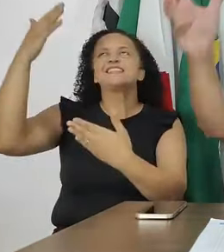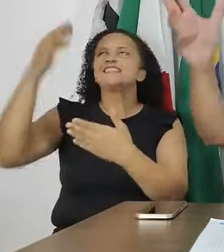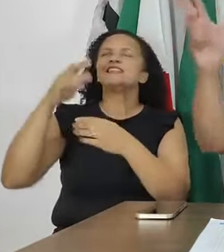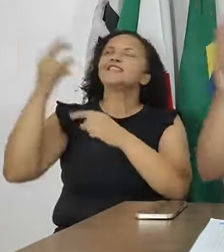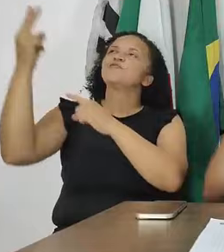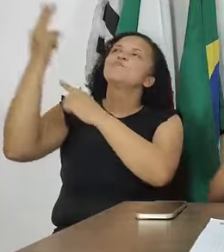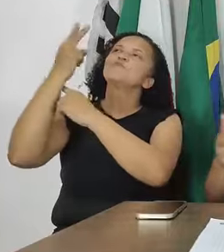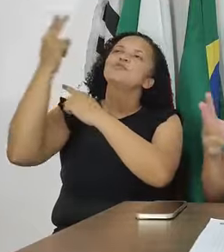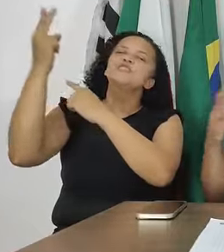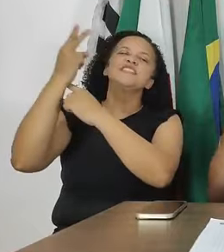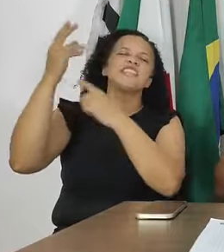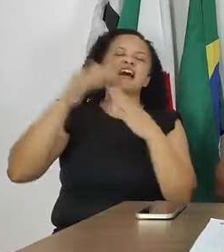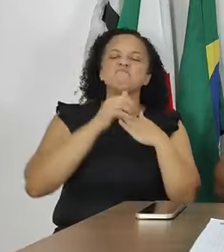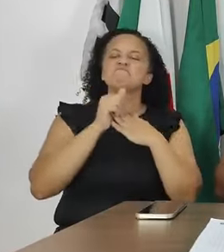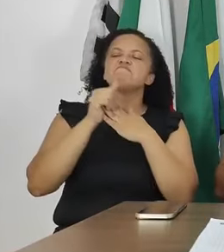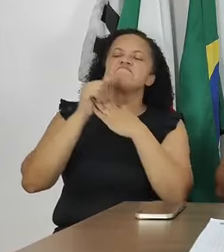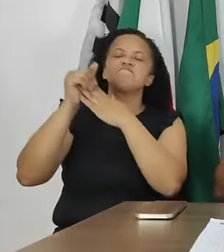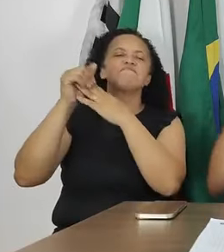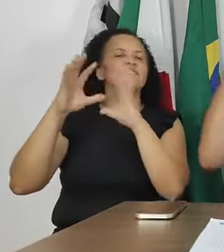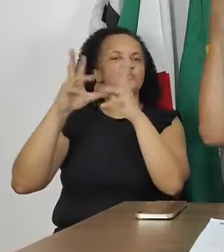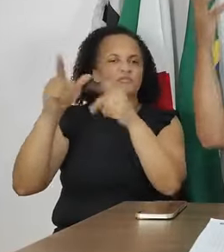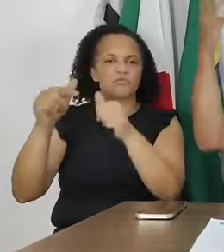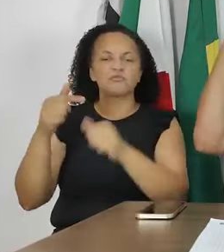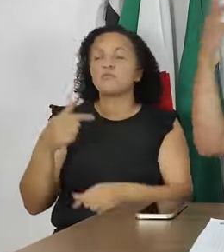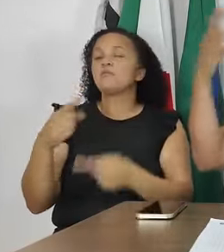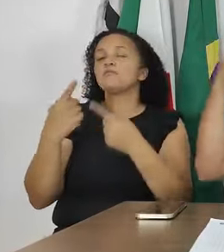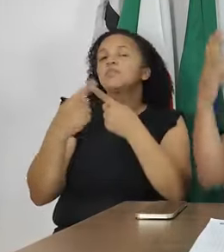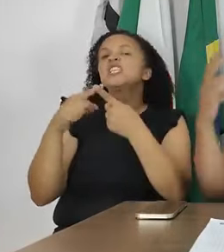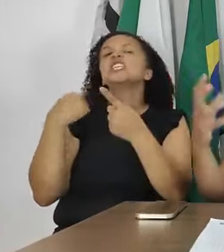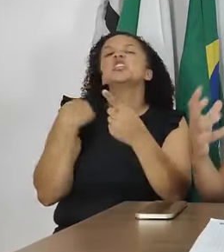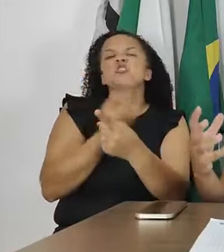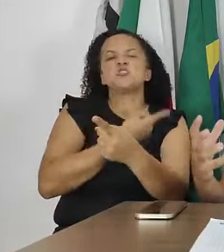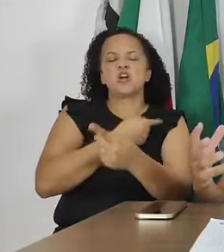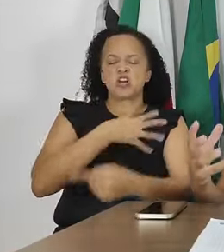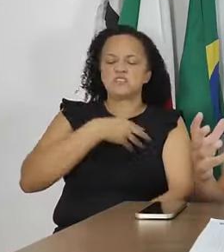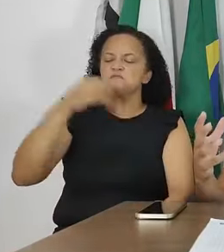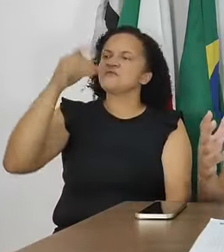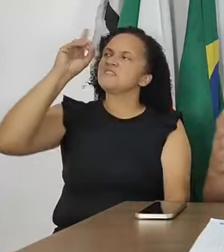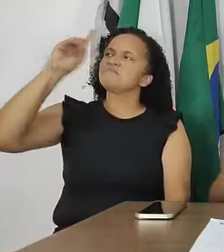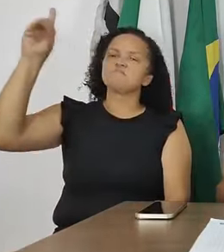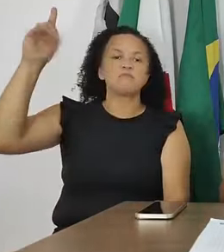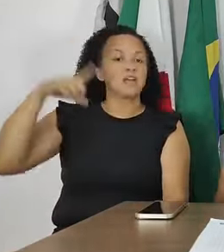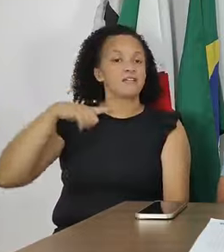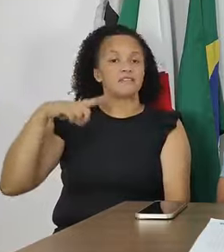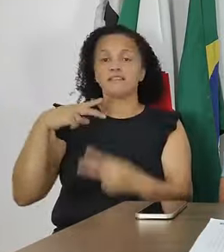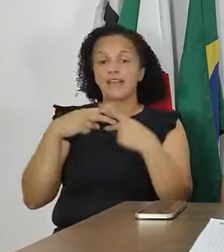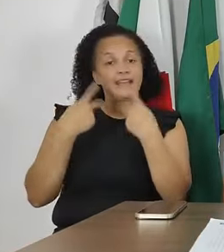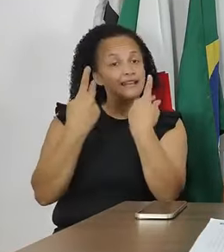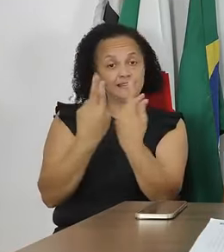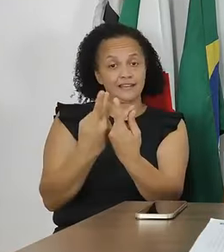provisão dele, sendo seu filho. Eu sou herdeiro de todas as tuas promessas. Ele é o teu